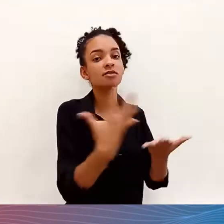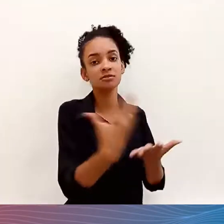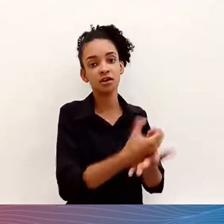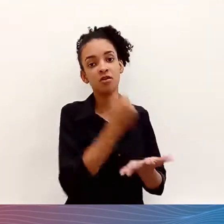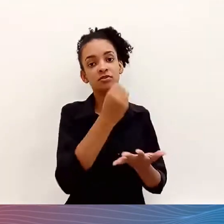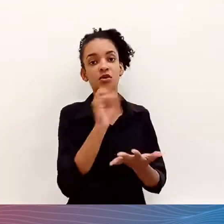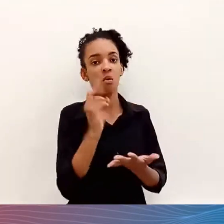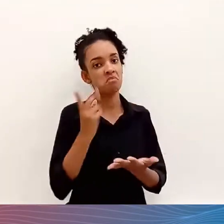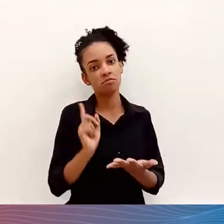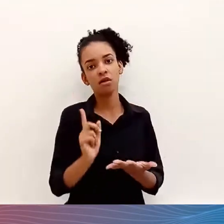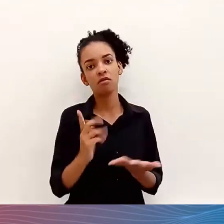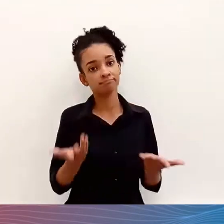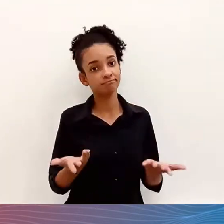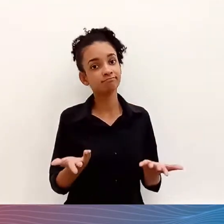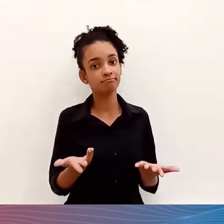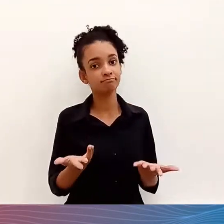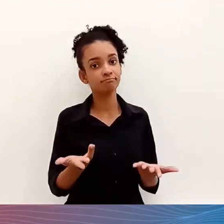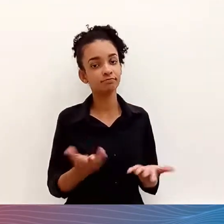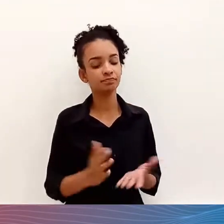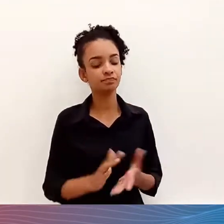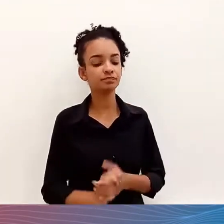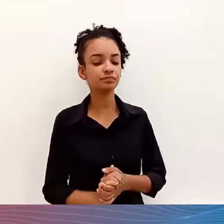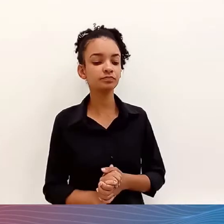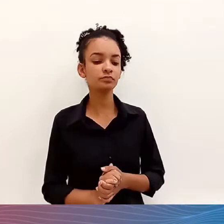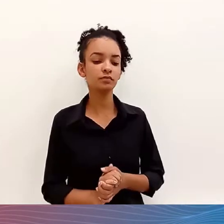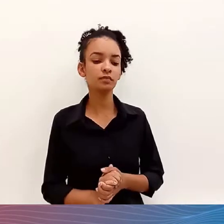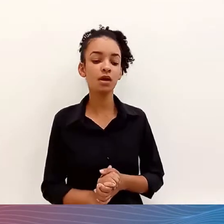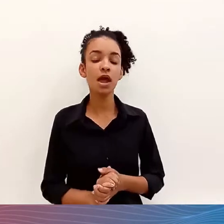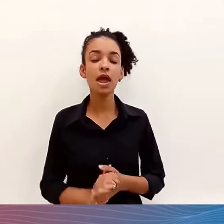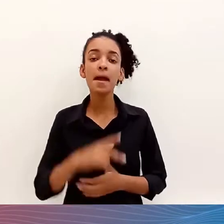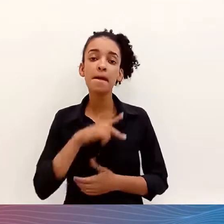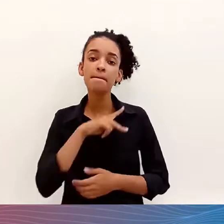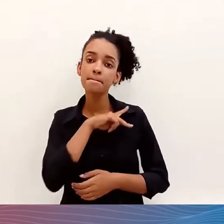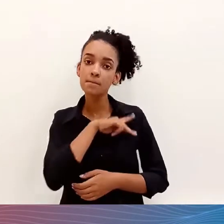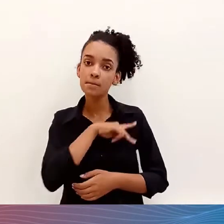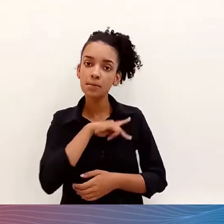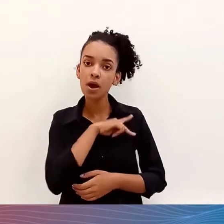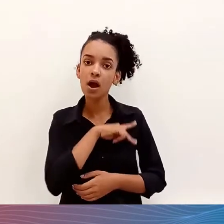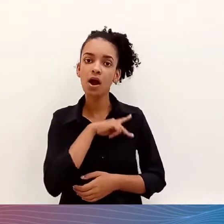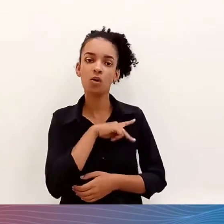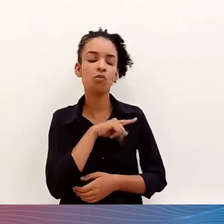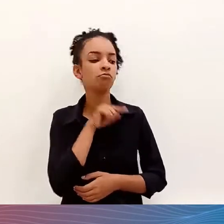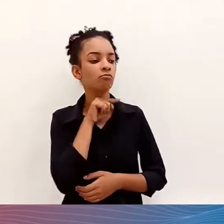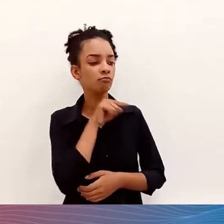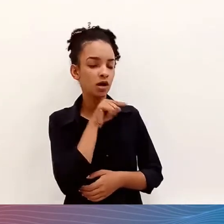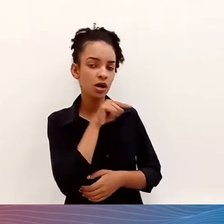E Paulo foi um desses que Cristo, quando foi para o Hades, trouxe,